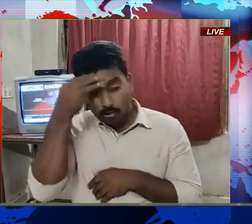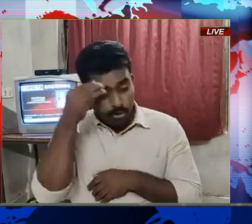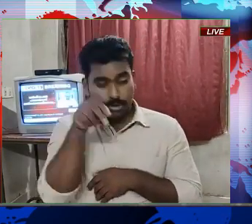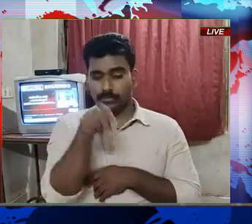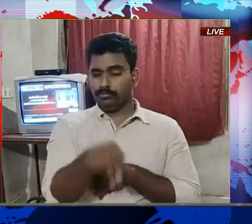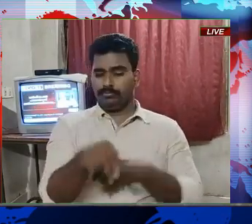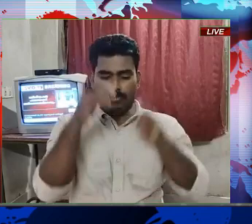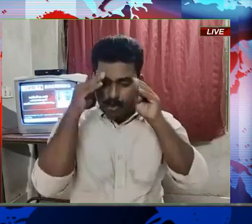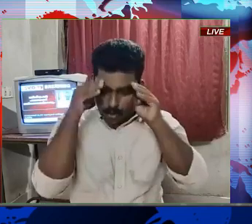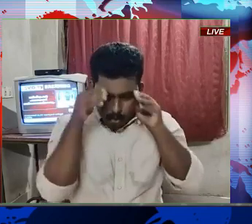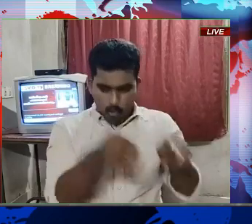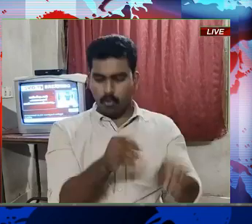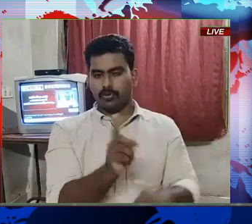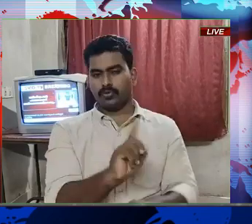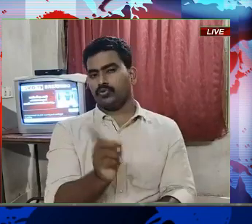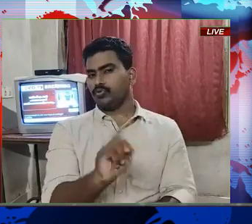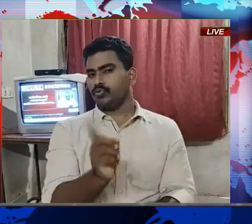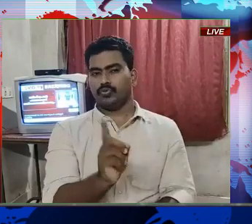പങ്കെടുത്ത അനുഭവം നമുക്കുണ്ട്.